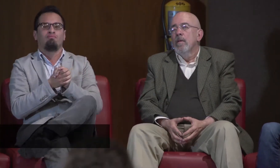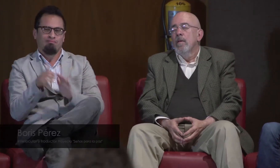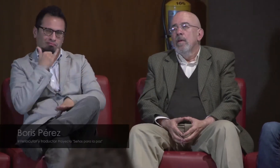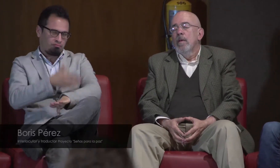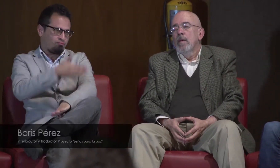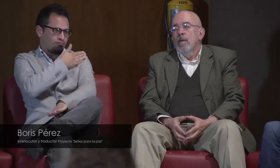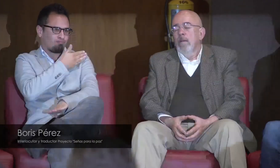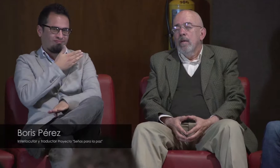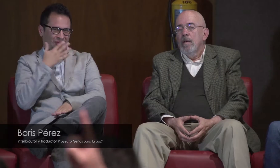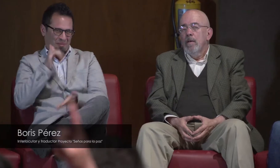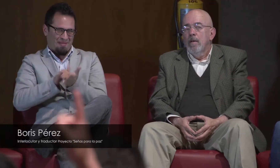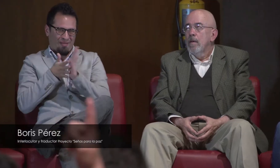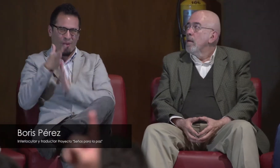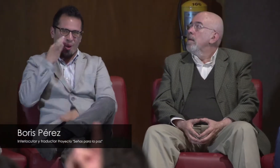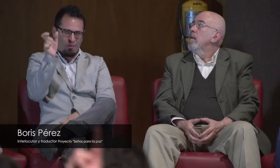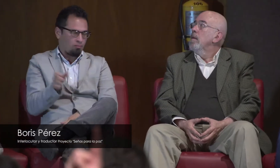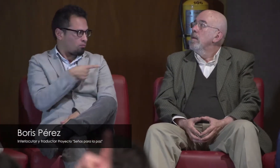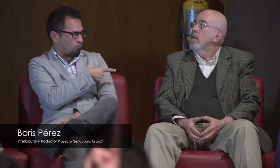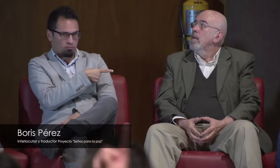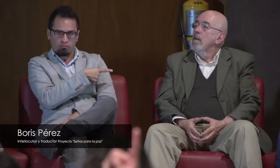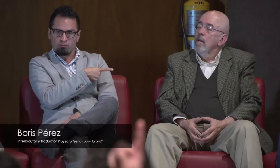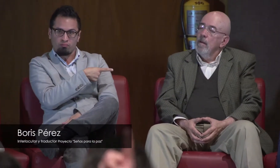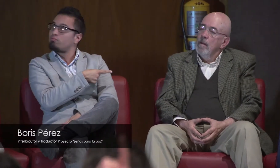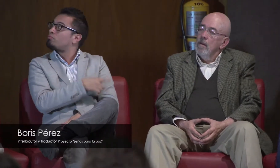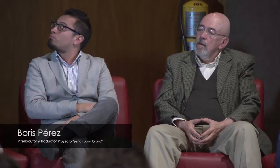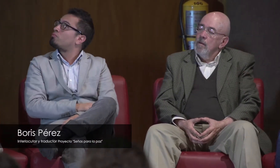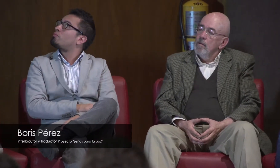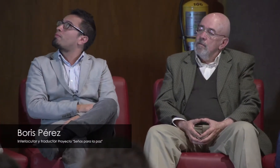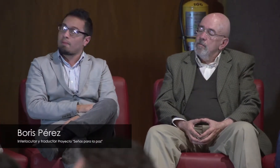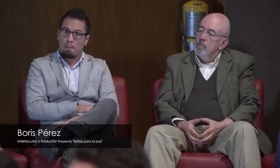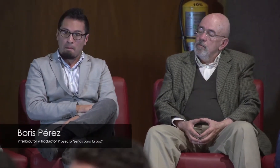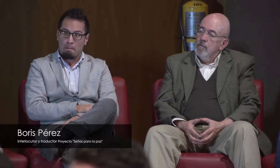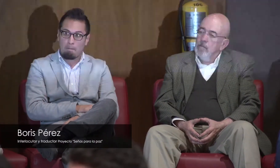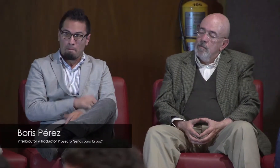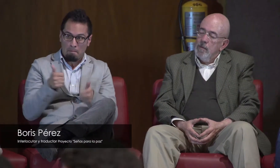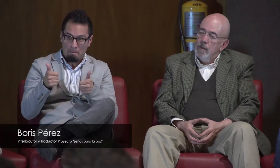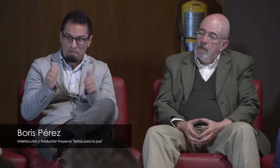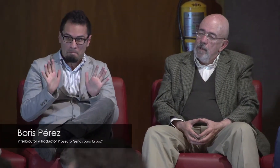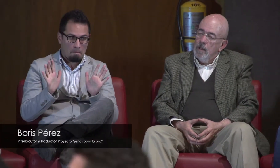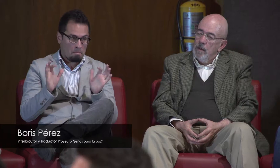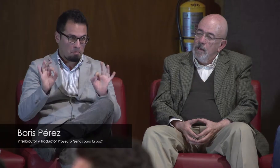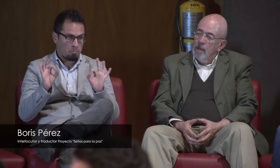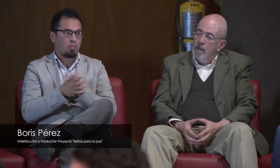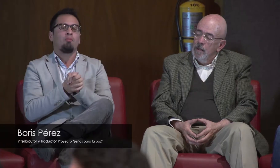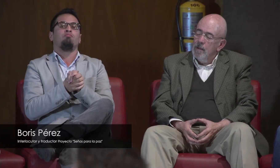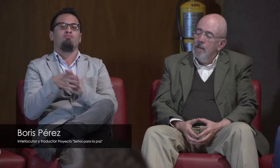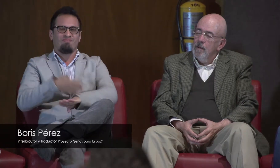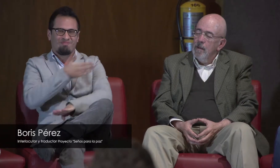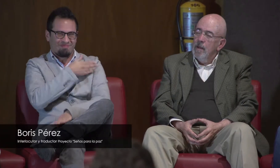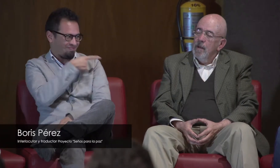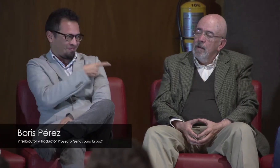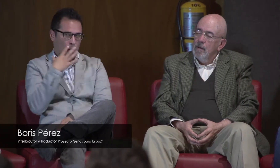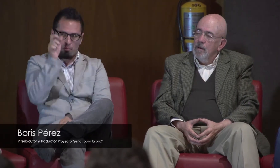personas sordas que están aquí presentes me están viendo bien. Ok, tal cual como lo estaba mencionando, ¿sí me están viendo bien?